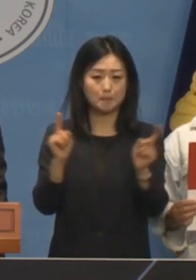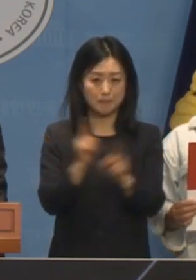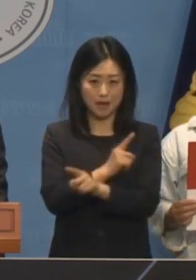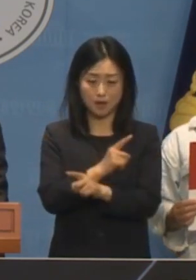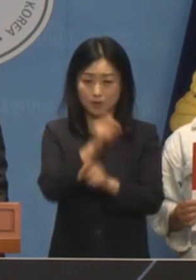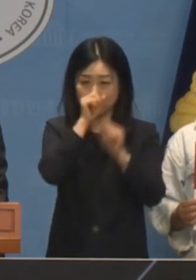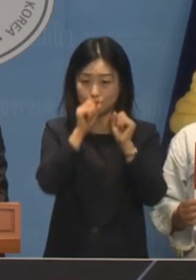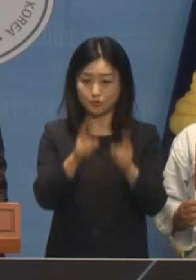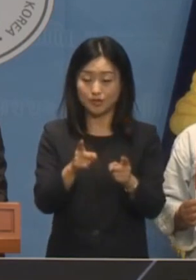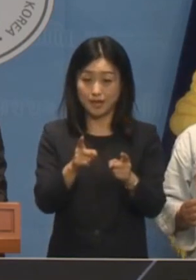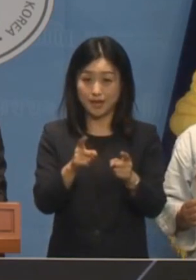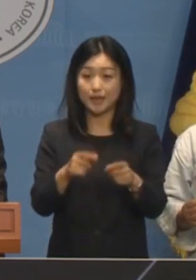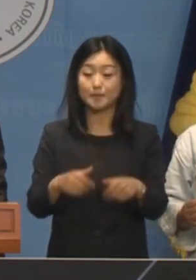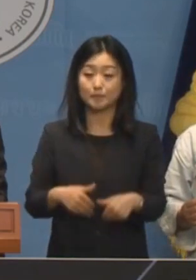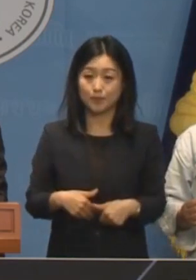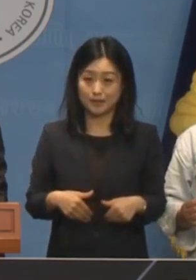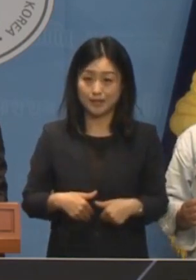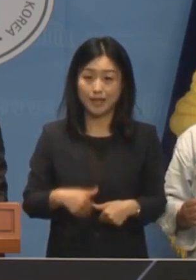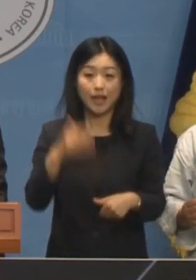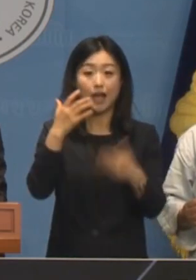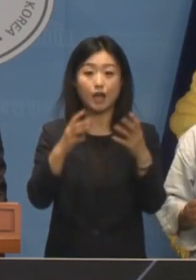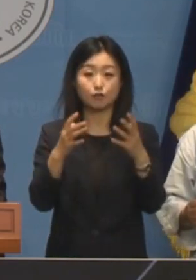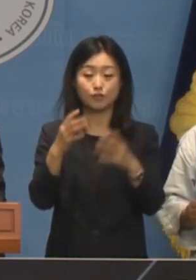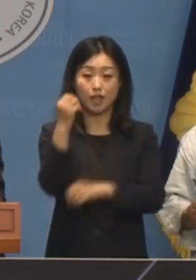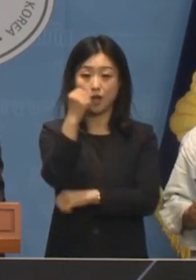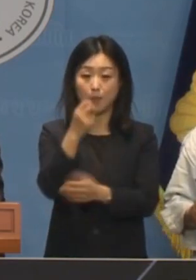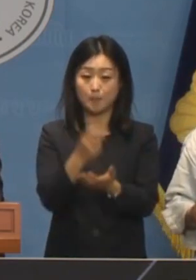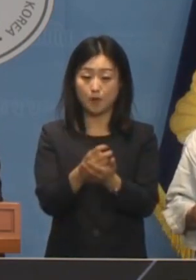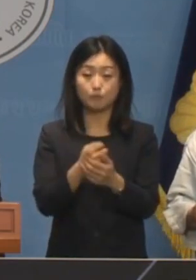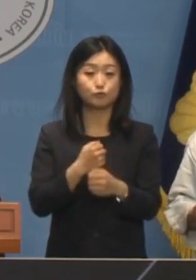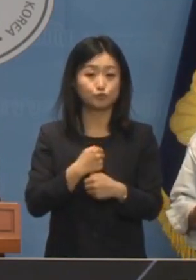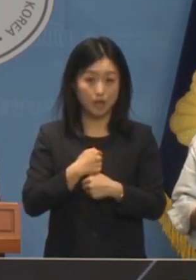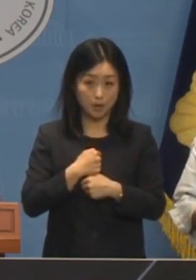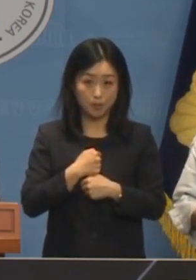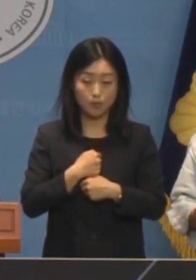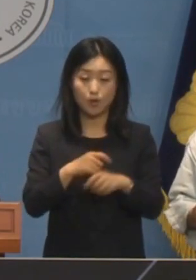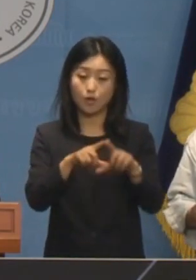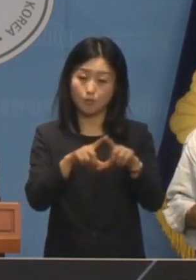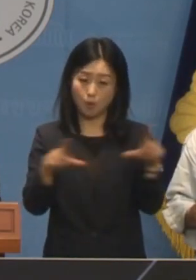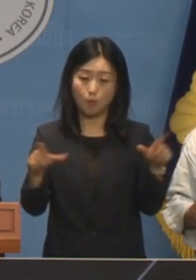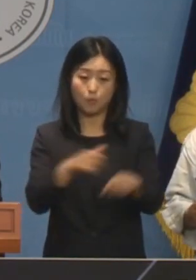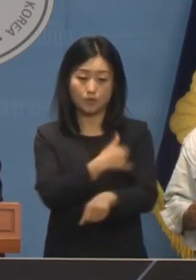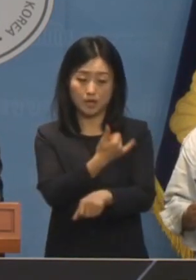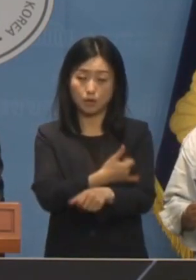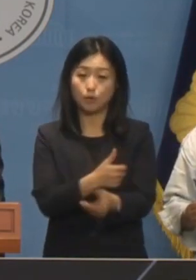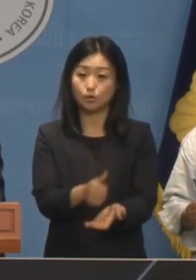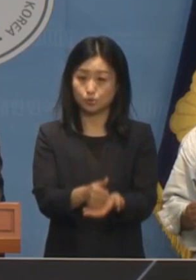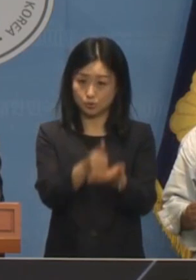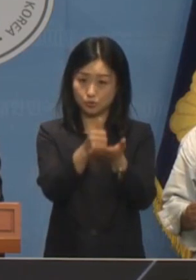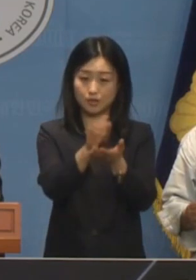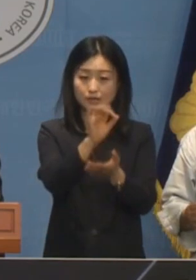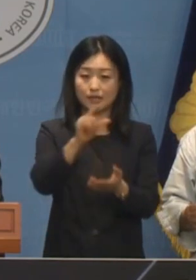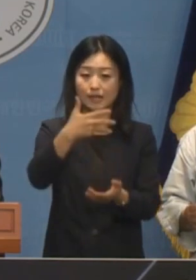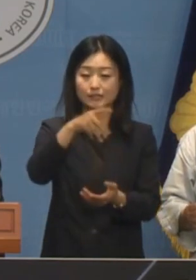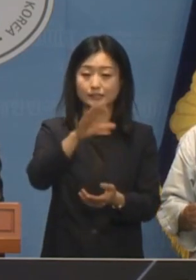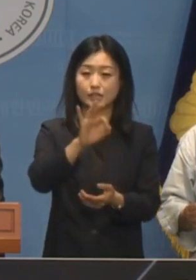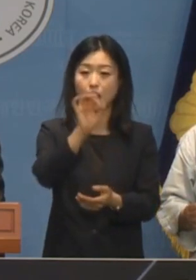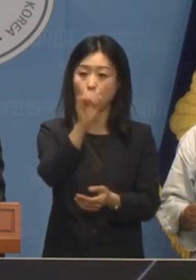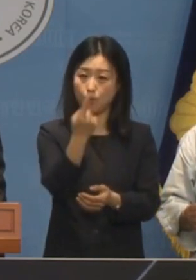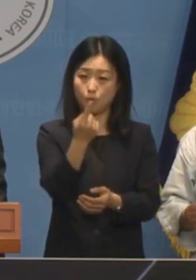기회를 맞이했다. 이는 대한민국 헌법을 준수하고 다수 국민의 보편 인권을 중시해온 안창호